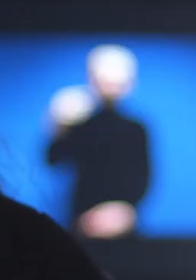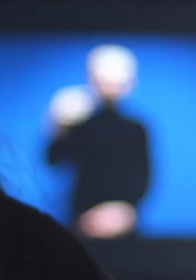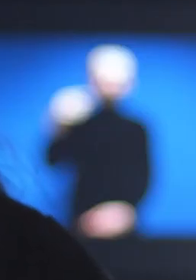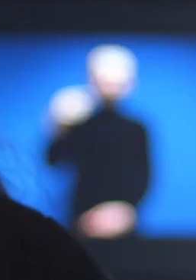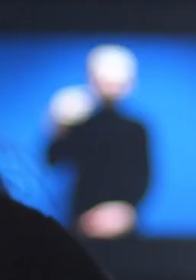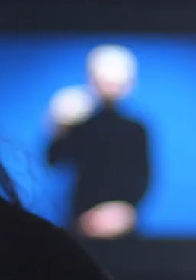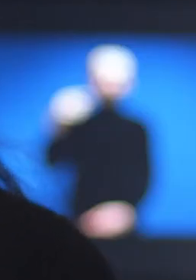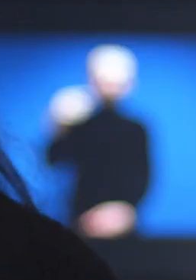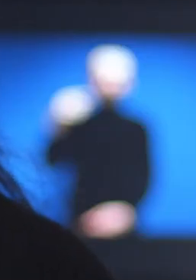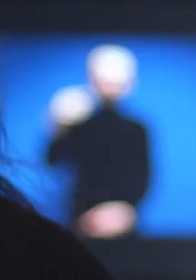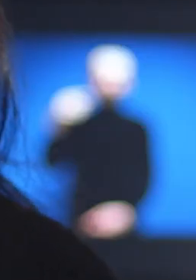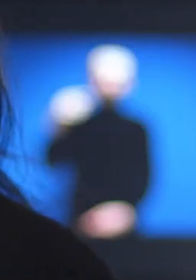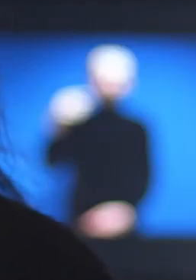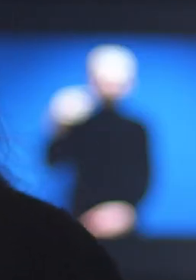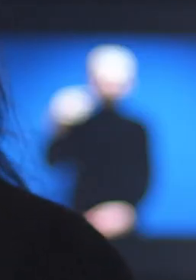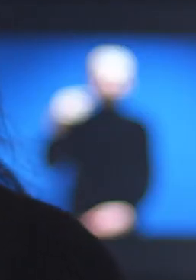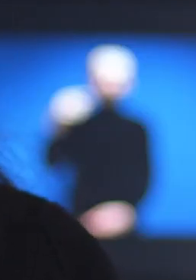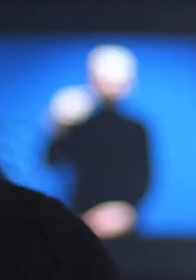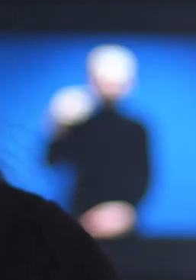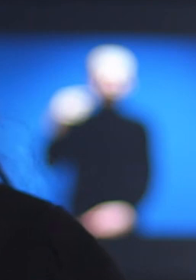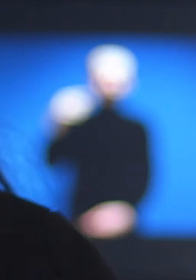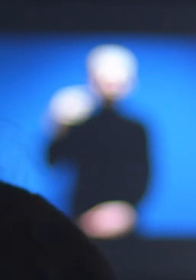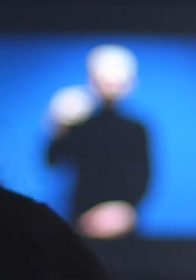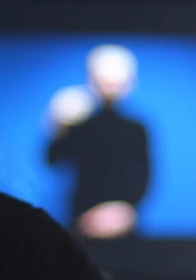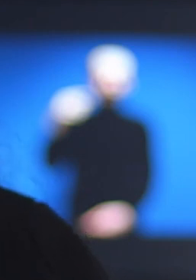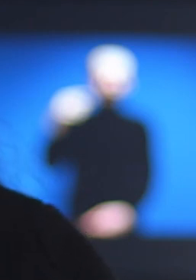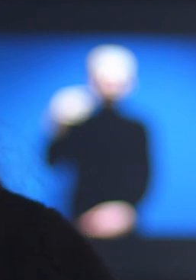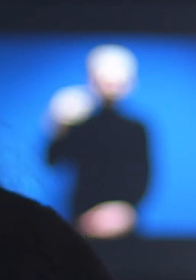how we can then bring this different modality into our models of spoken language processing